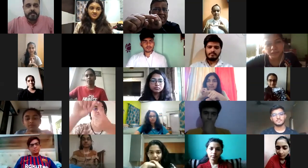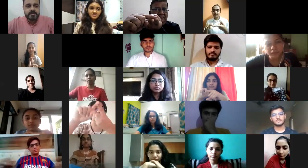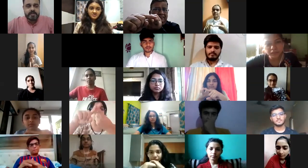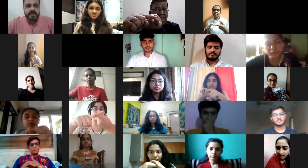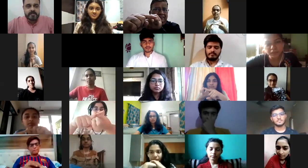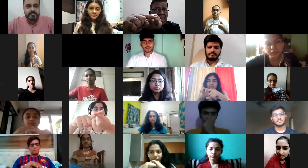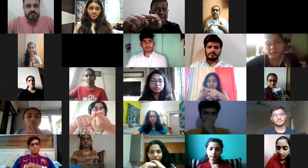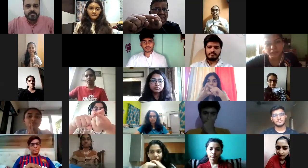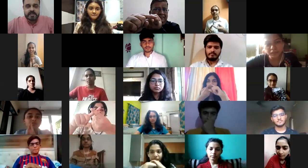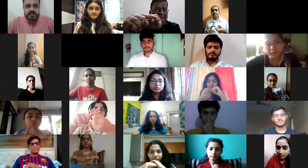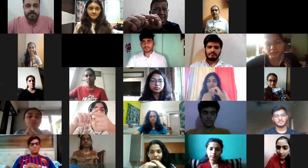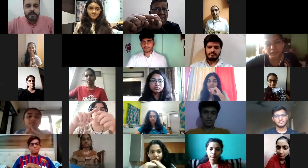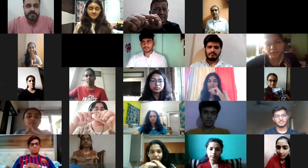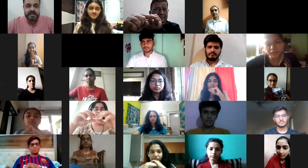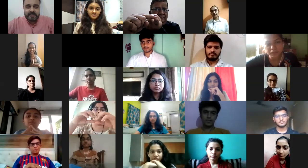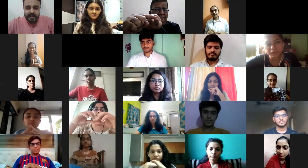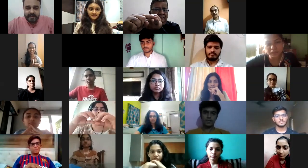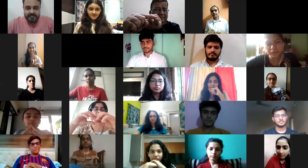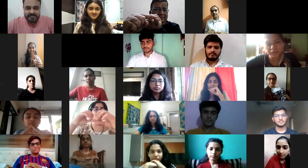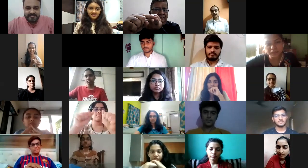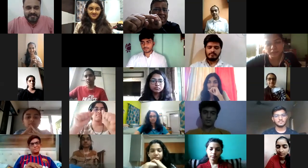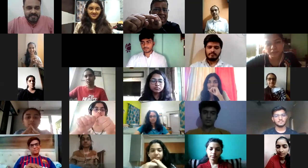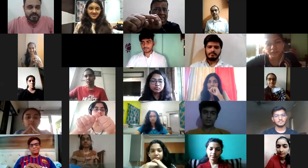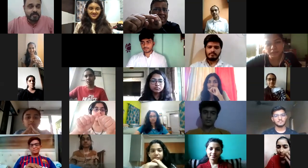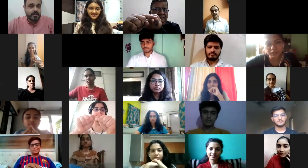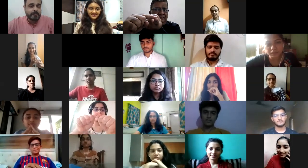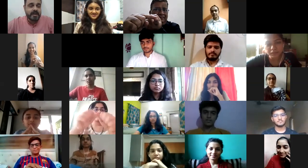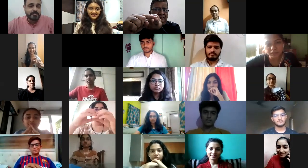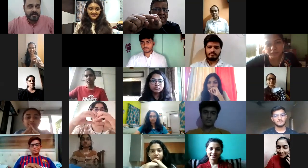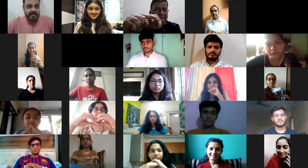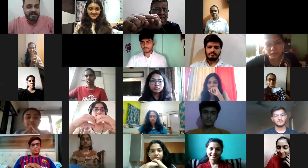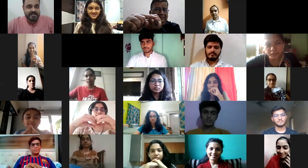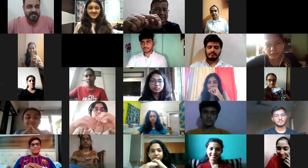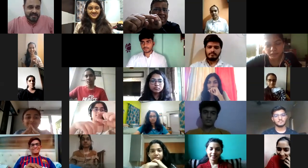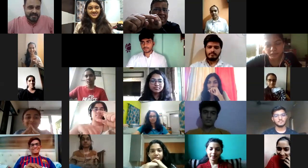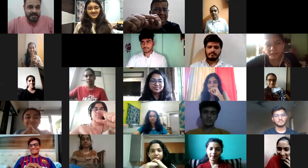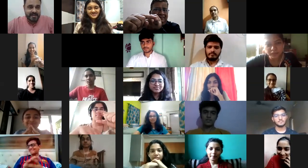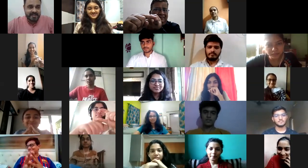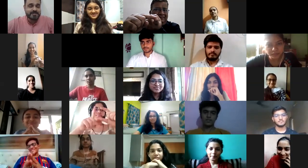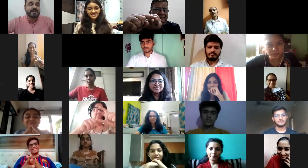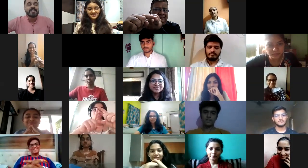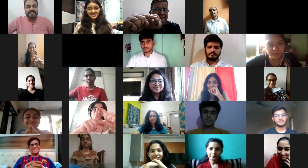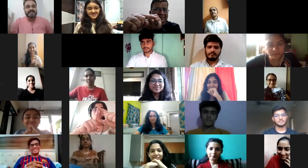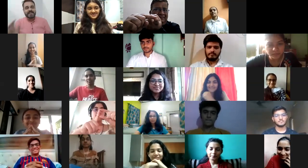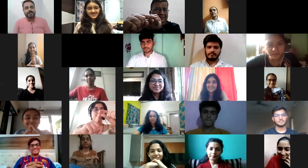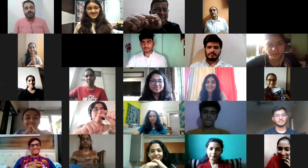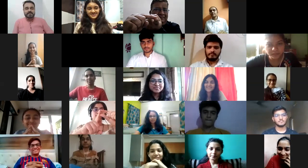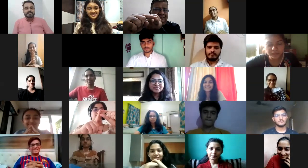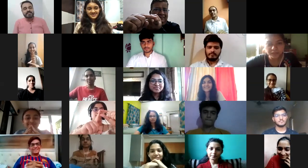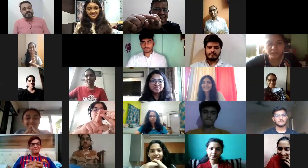so that we can just reproduce when required. जिसको हम बोलते हैं mug up करना, रट्टे मार लेना. So there are going to be some sense which you